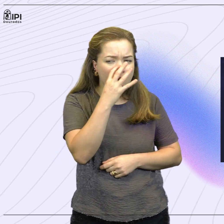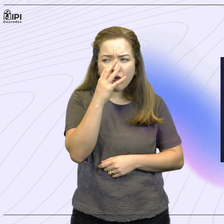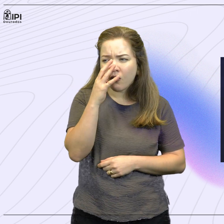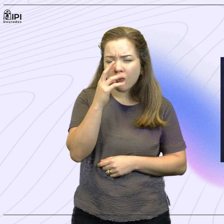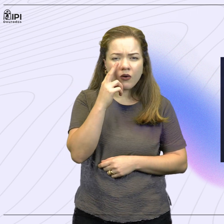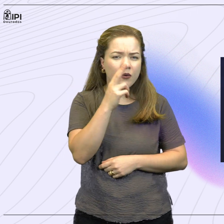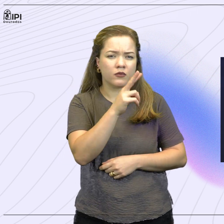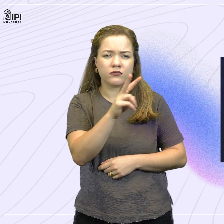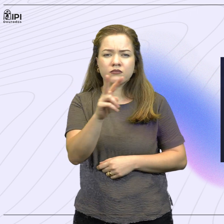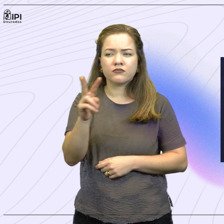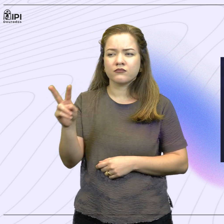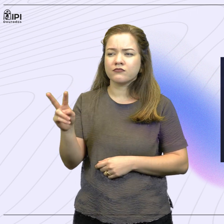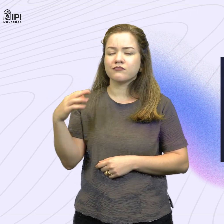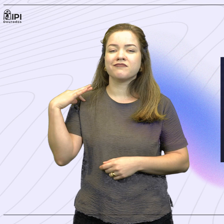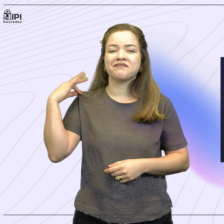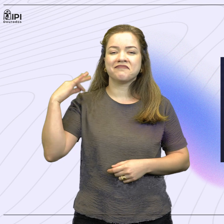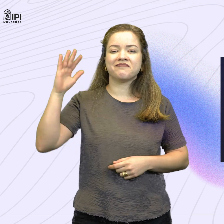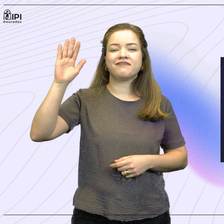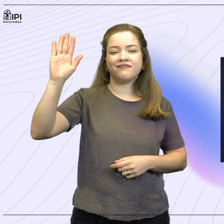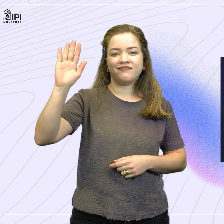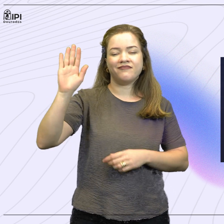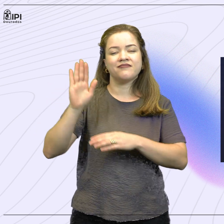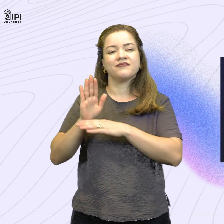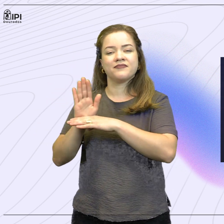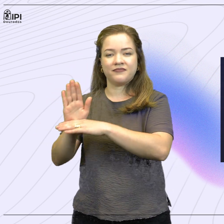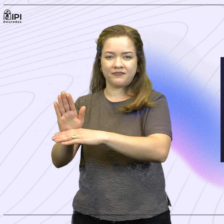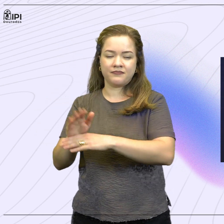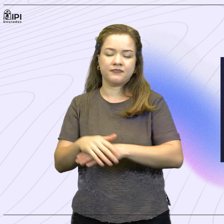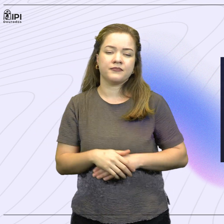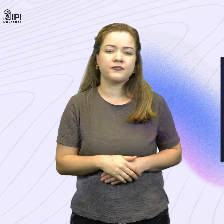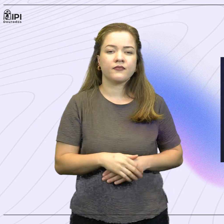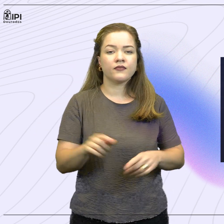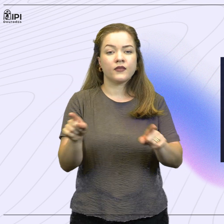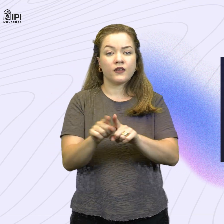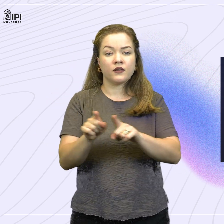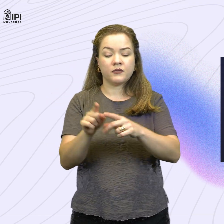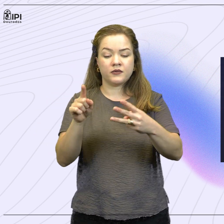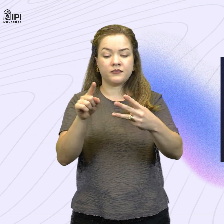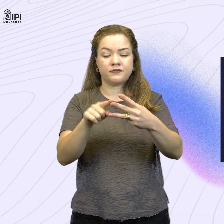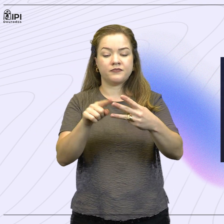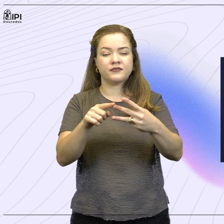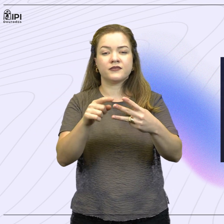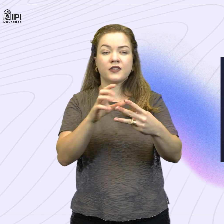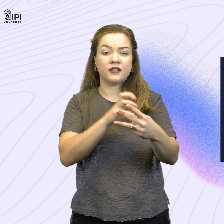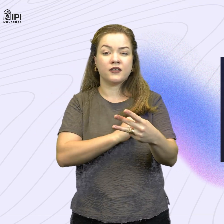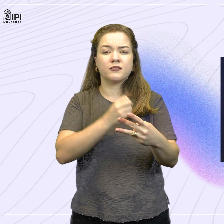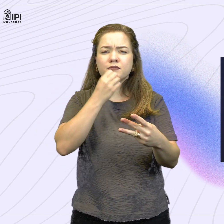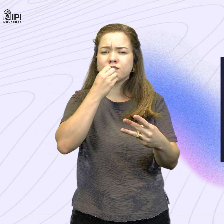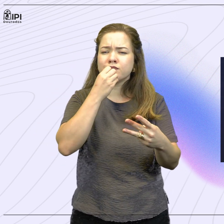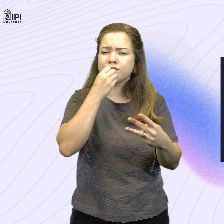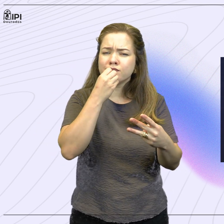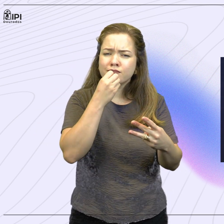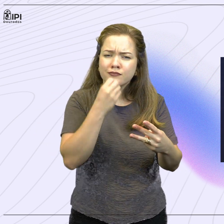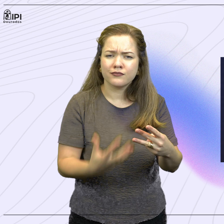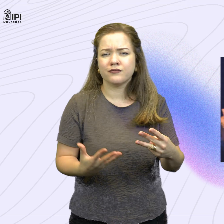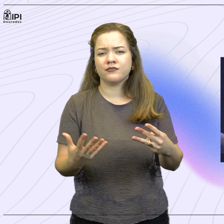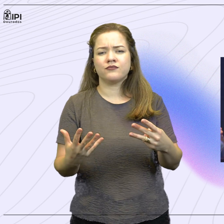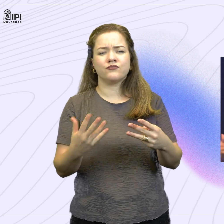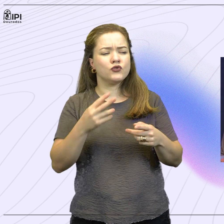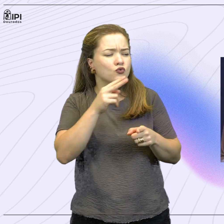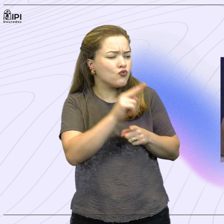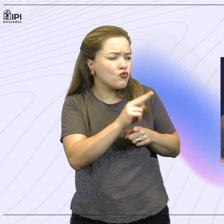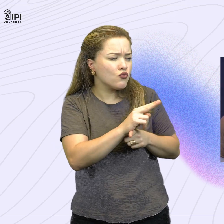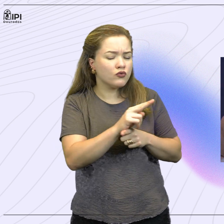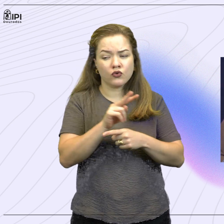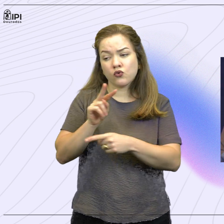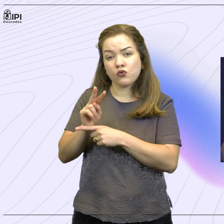nos colocarmos à disposição. Ele pode também ser um amor generoso, né? Cuida do teu próximo como você cuida de